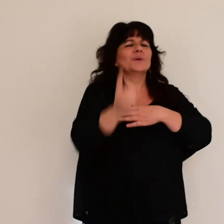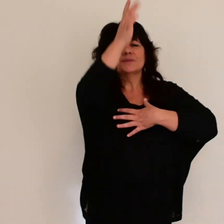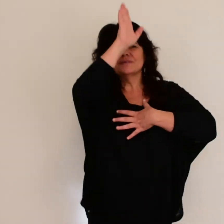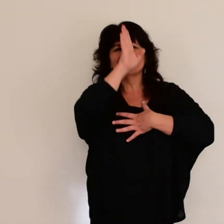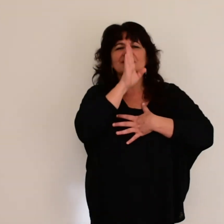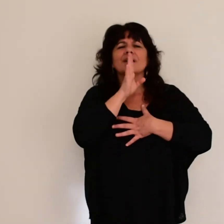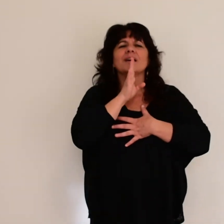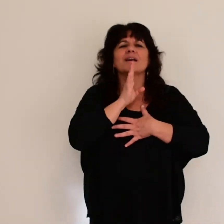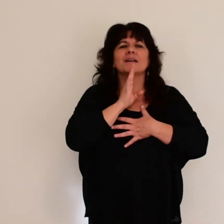d'Israël.